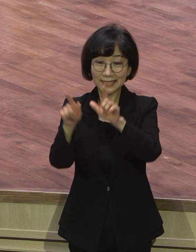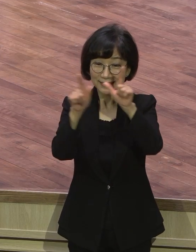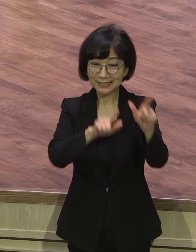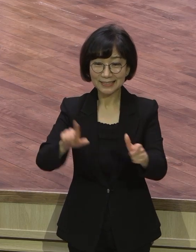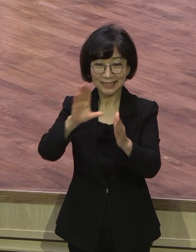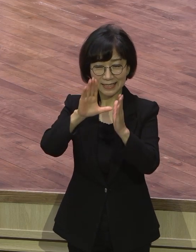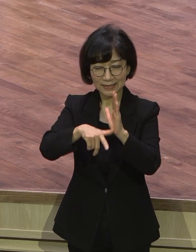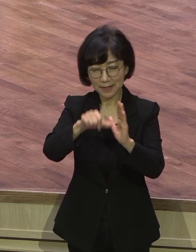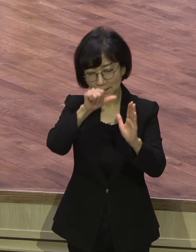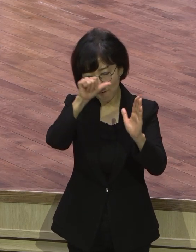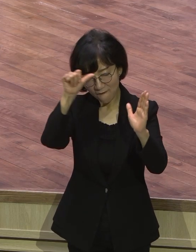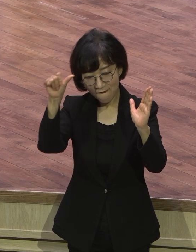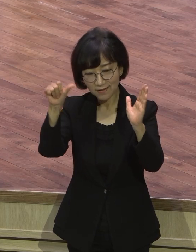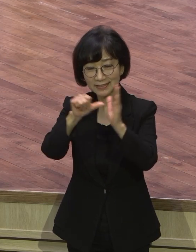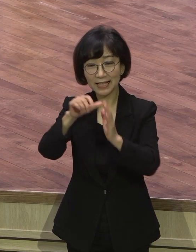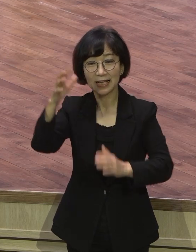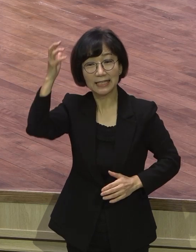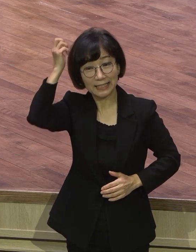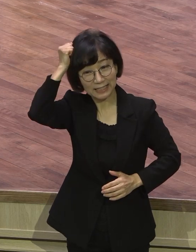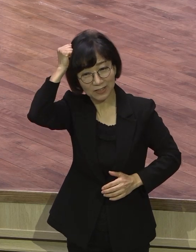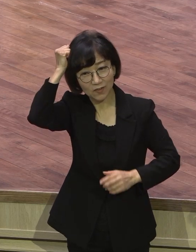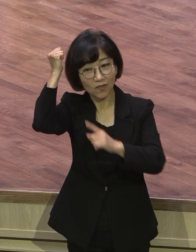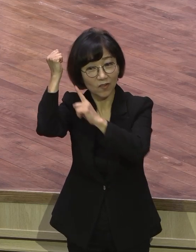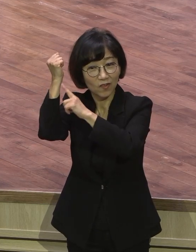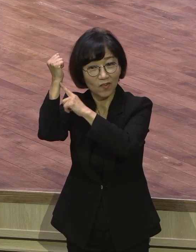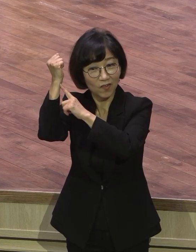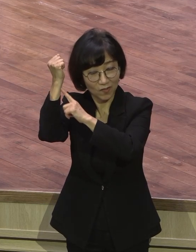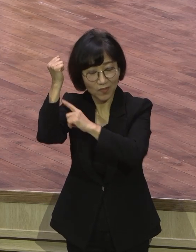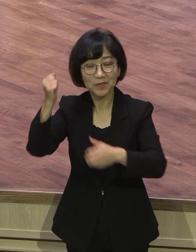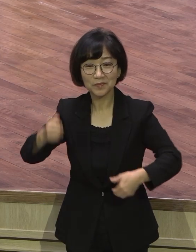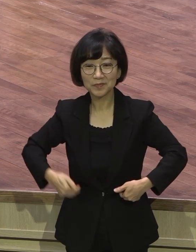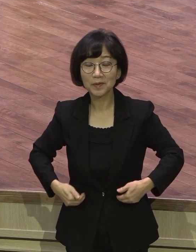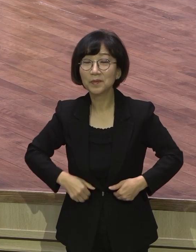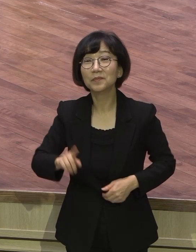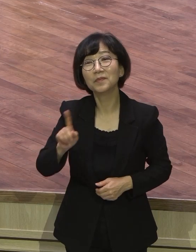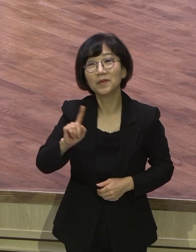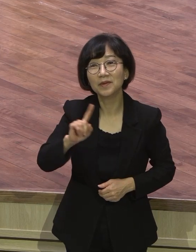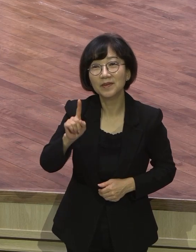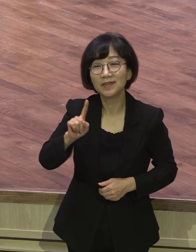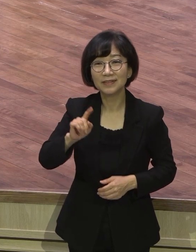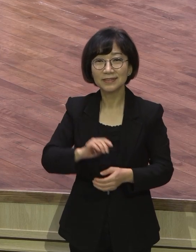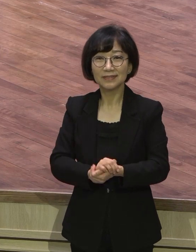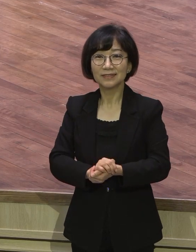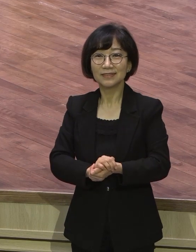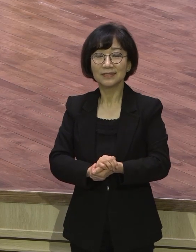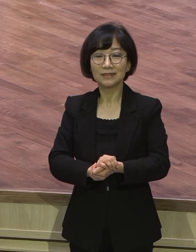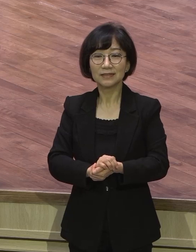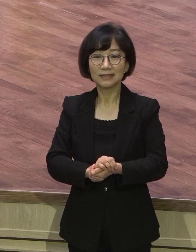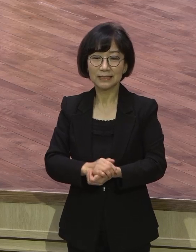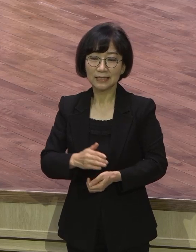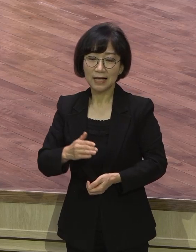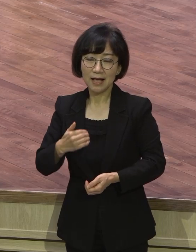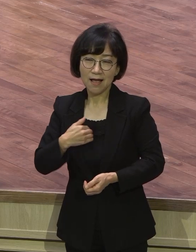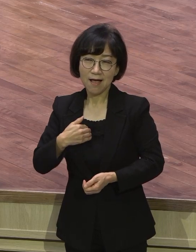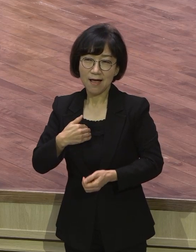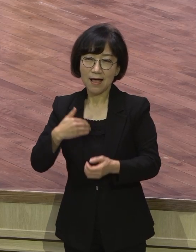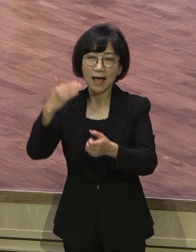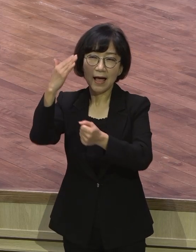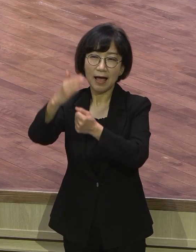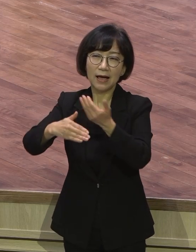말아야 할 원칙 여러분의 한 가지 꼭 기억해야 됩니다. 그것이 하나님의 자녀다운